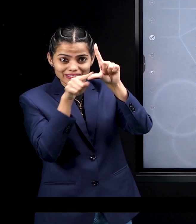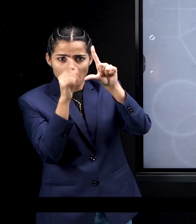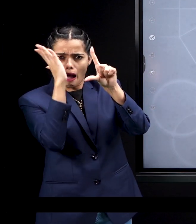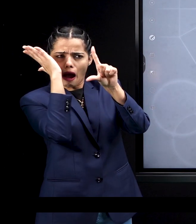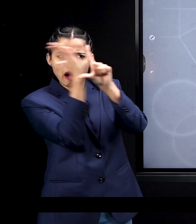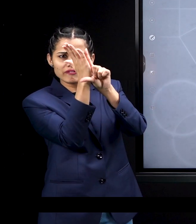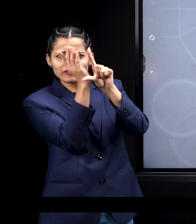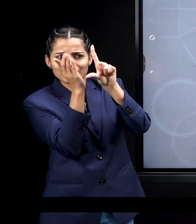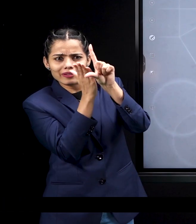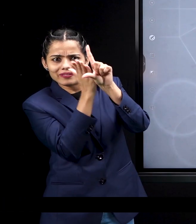செங்கோணம்,